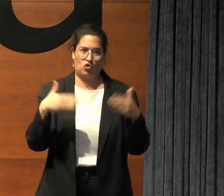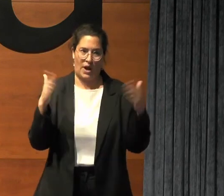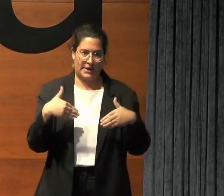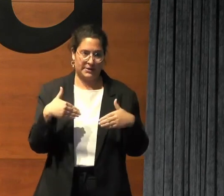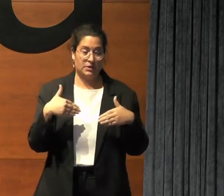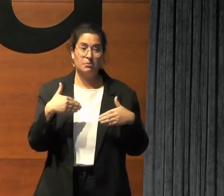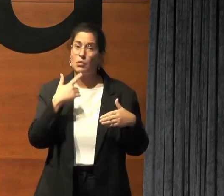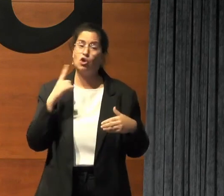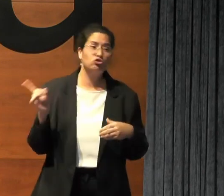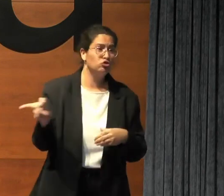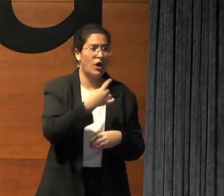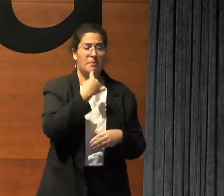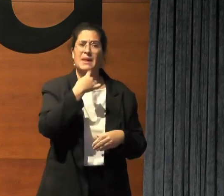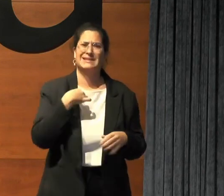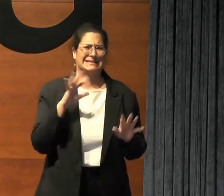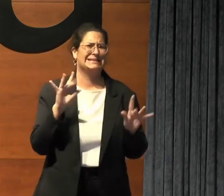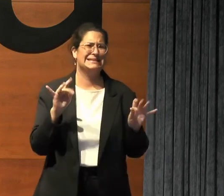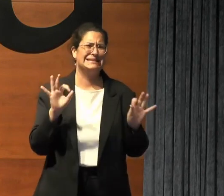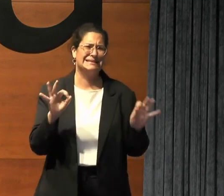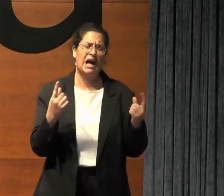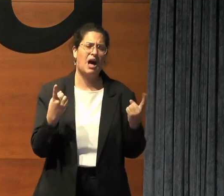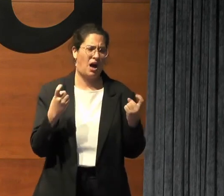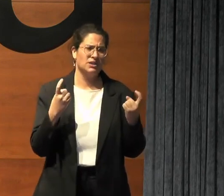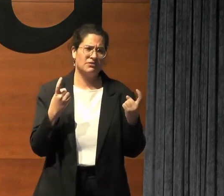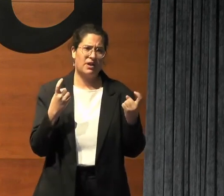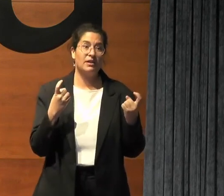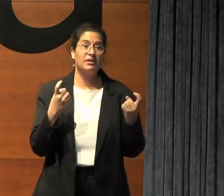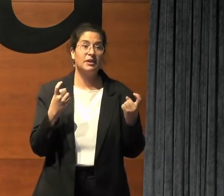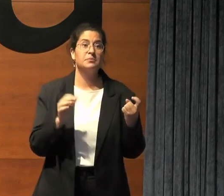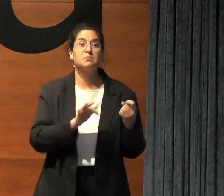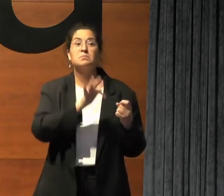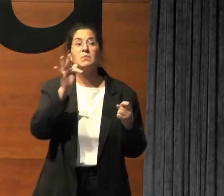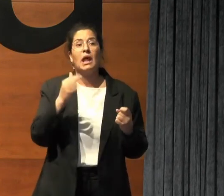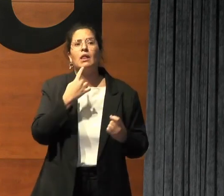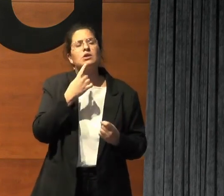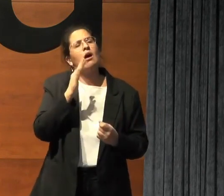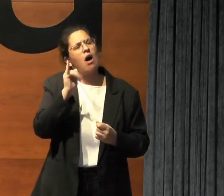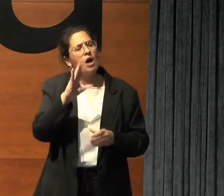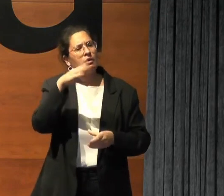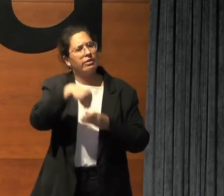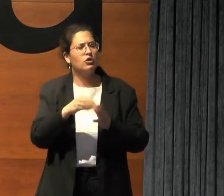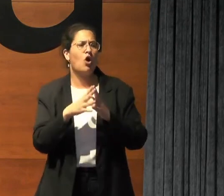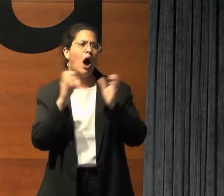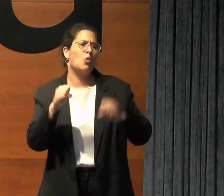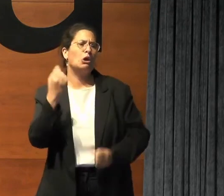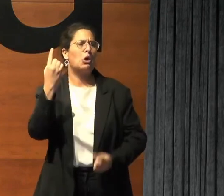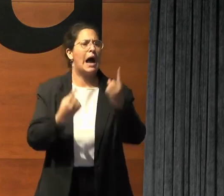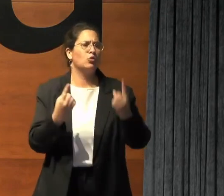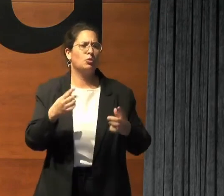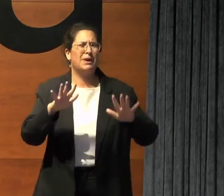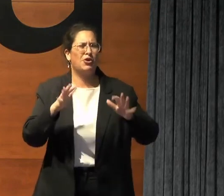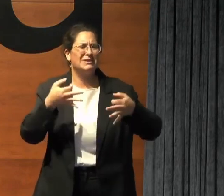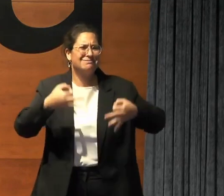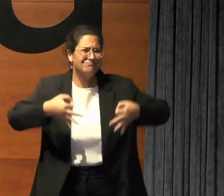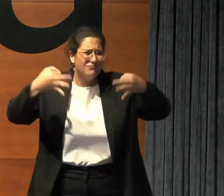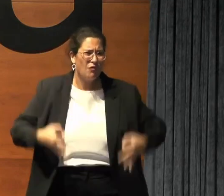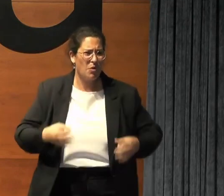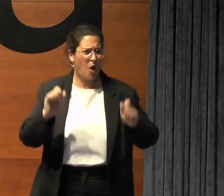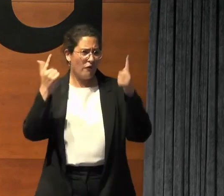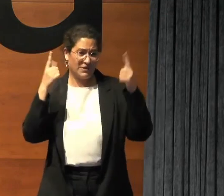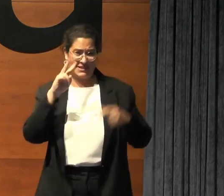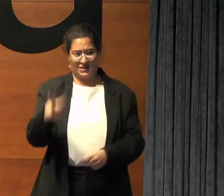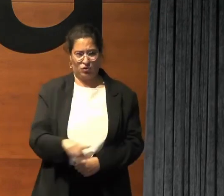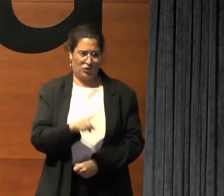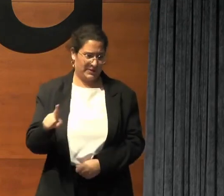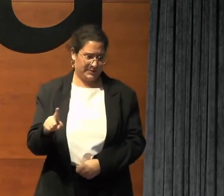ante la pregunta de si contaban con pautas para poder saber cómo actuar, todas dijeron que no y que eran necesarias. Sí que